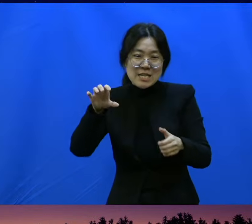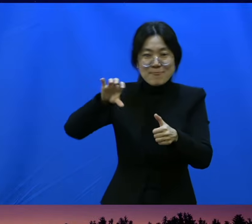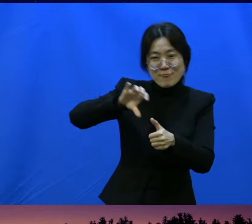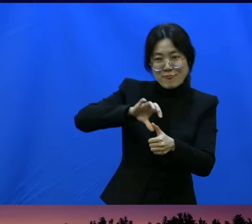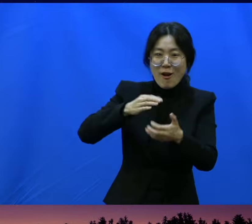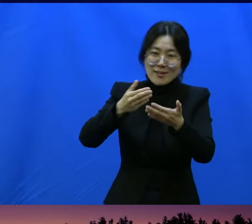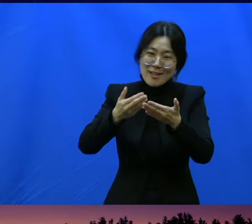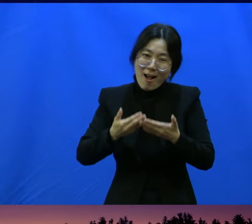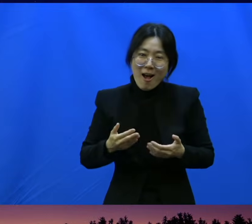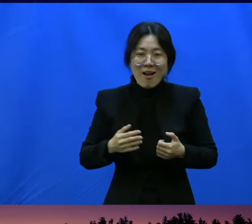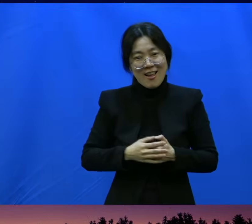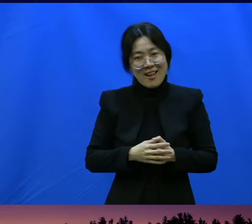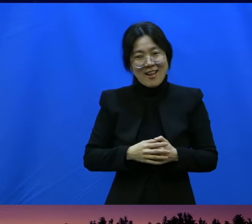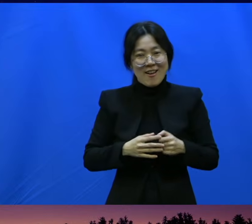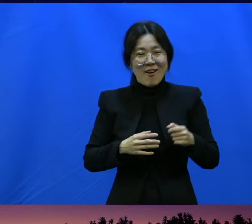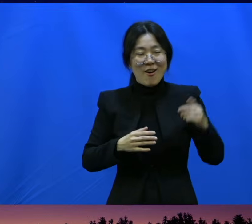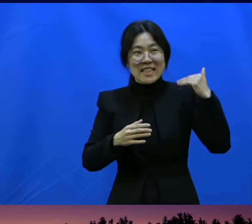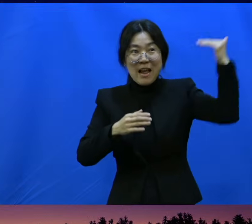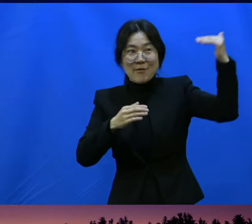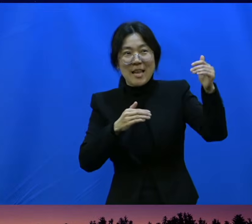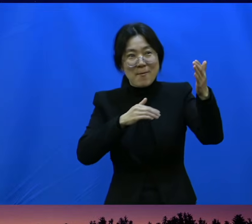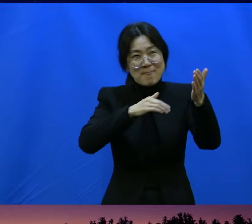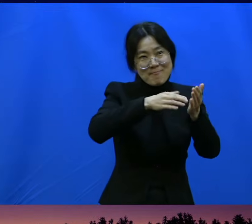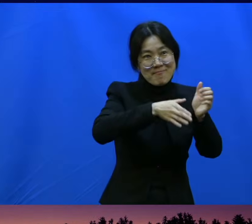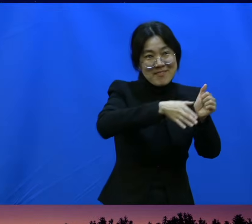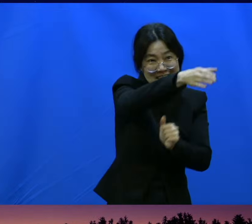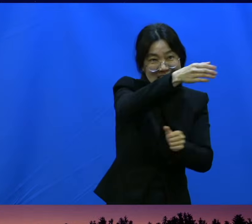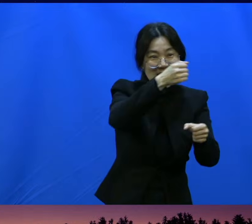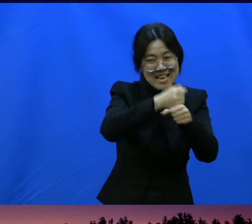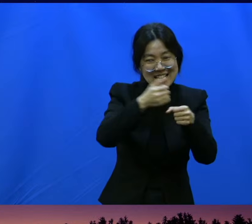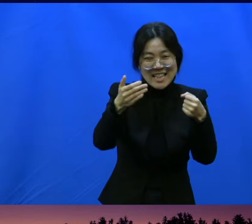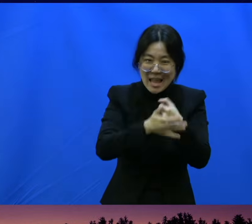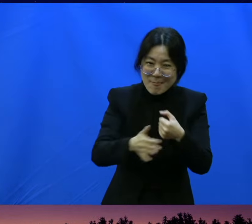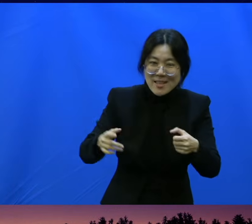원망과 불평으로 가득한 사람들의 이야기를 들어준다는 거 어려운 거예요.